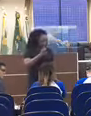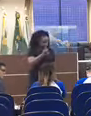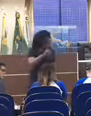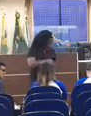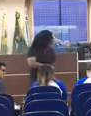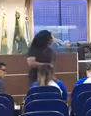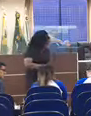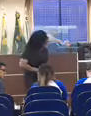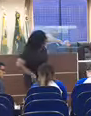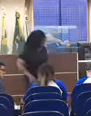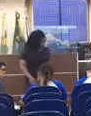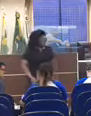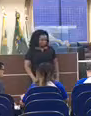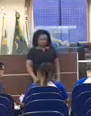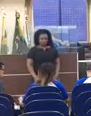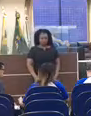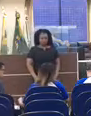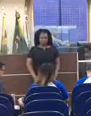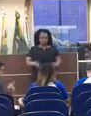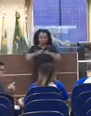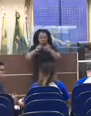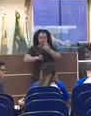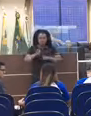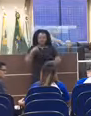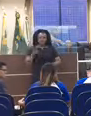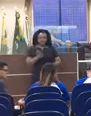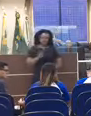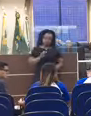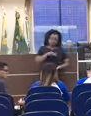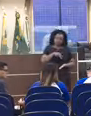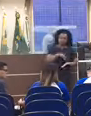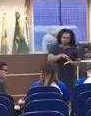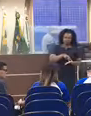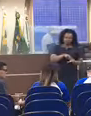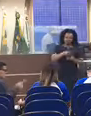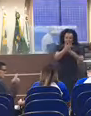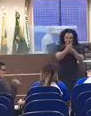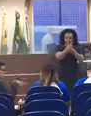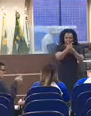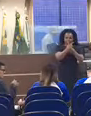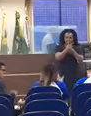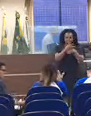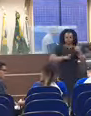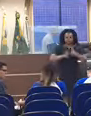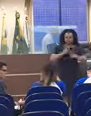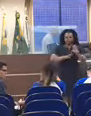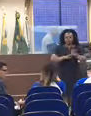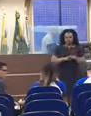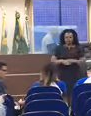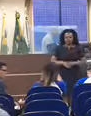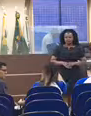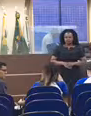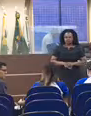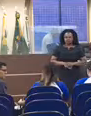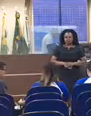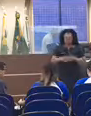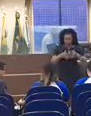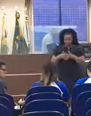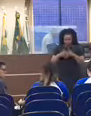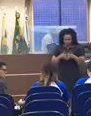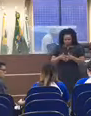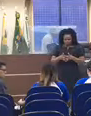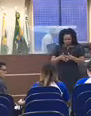hoje nós teremos daqui a pouco o início dos trabalhos, onde vai ser feito vai ser lido o roteiro da